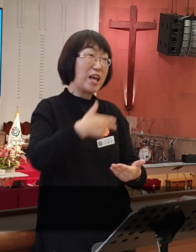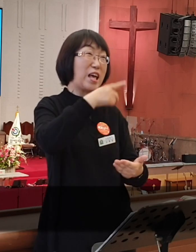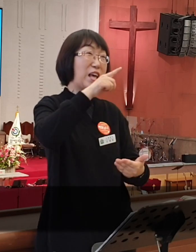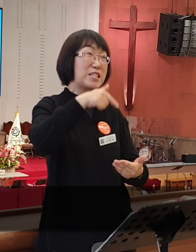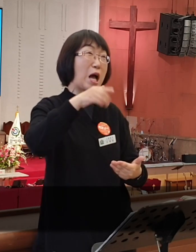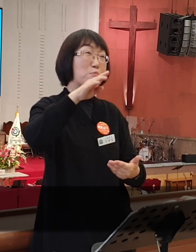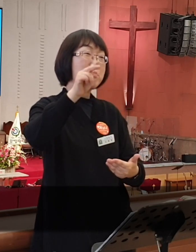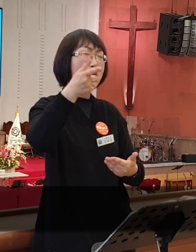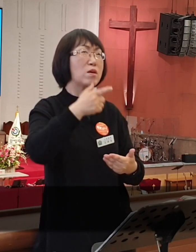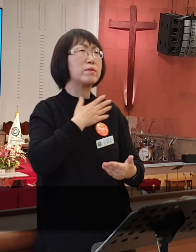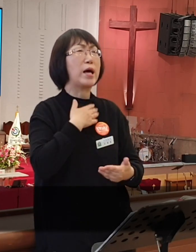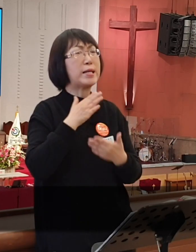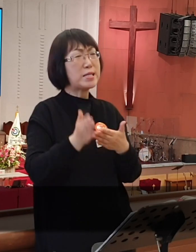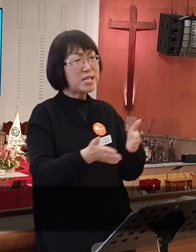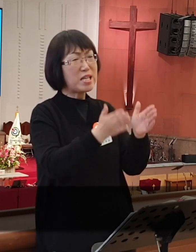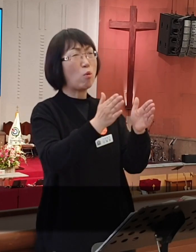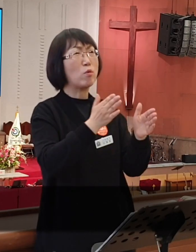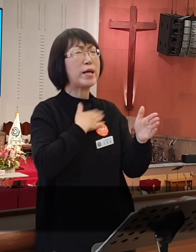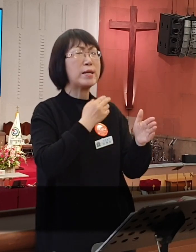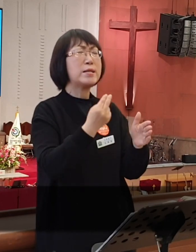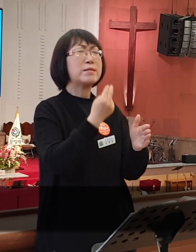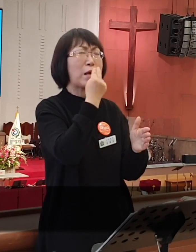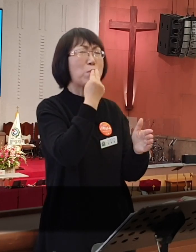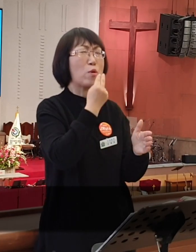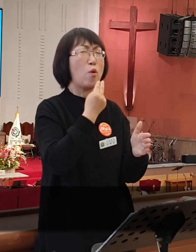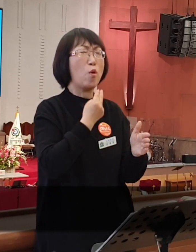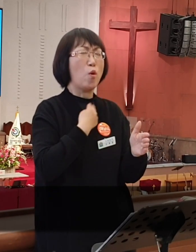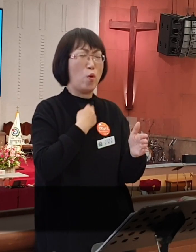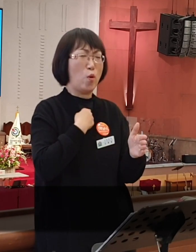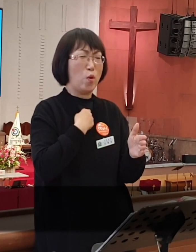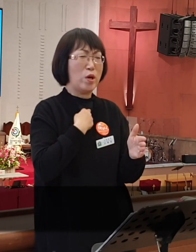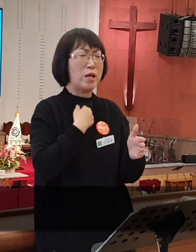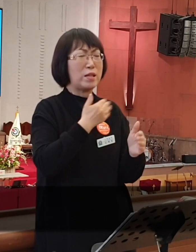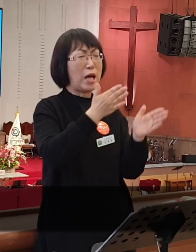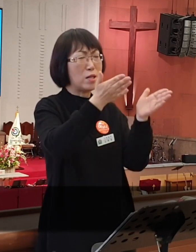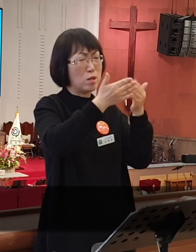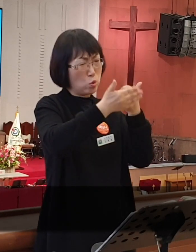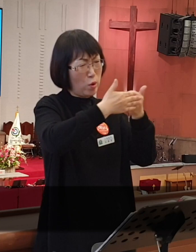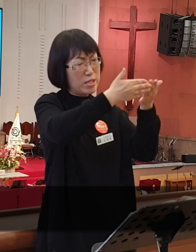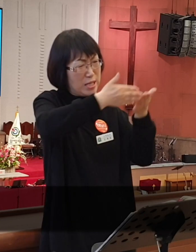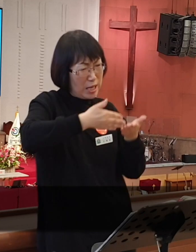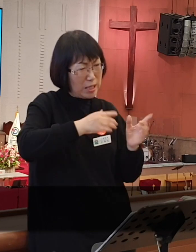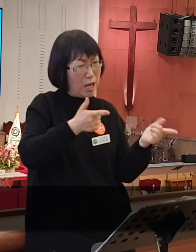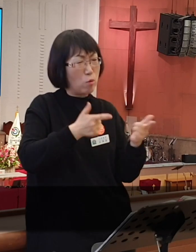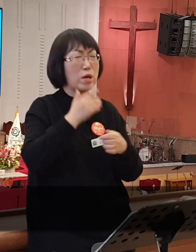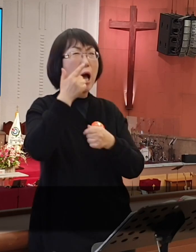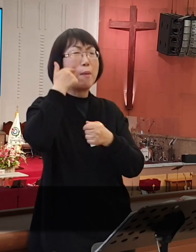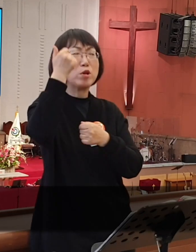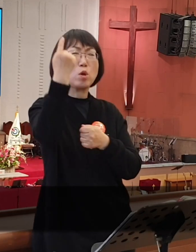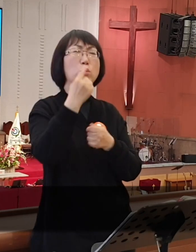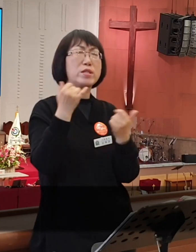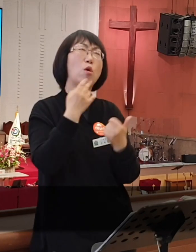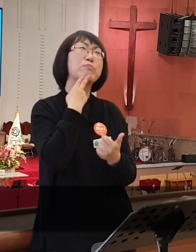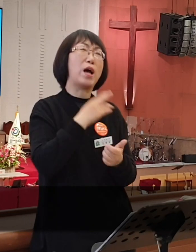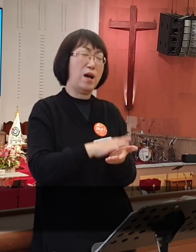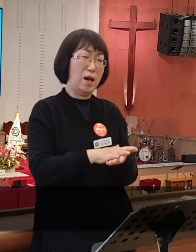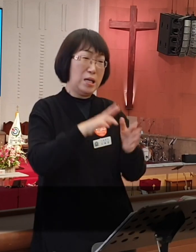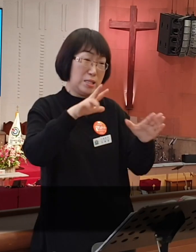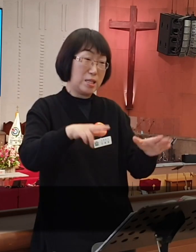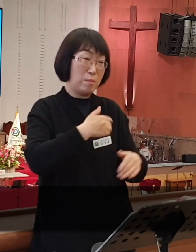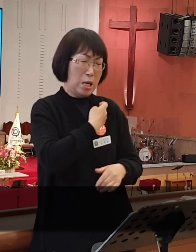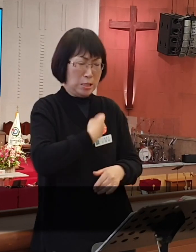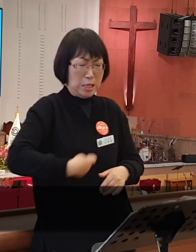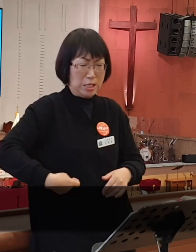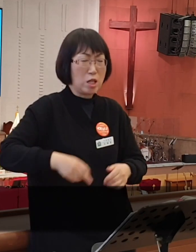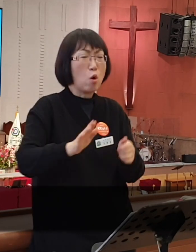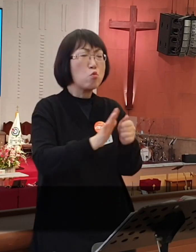나 길이고 내가 진리고 내가 생명이다. 나로 말미암지 않고는 아버지께로 올 자가 없다고. 지금